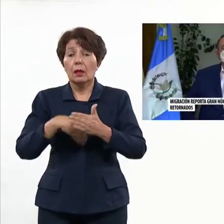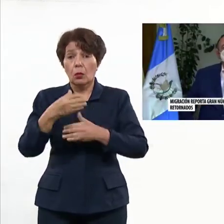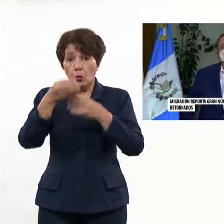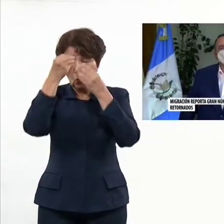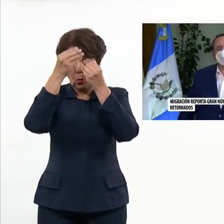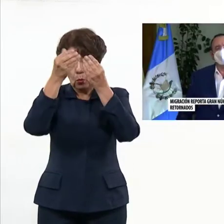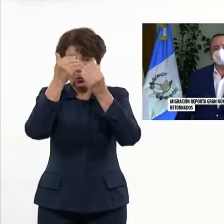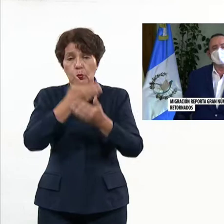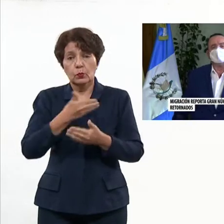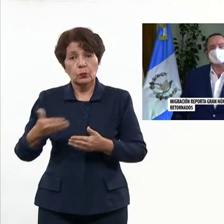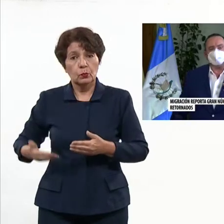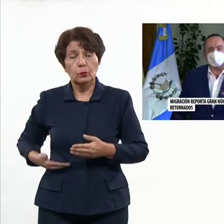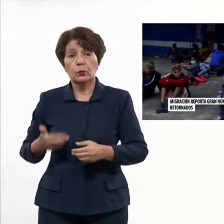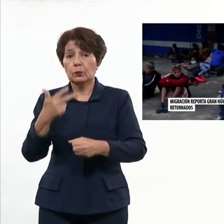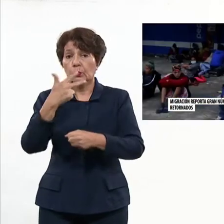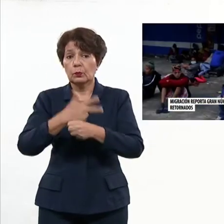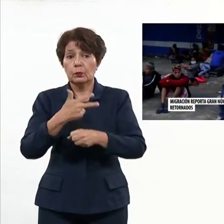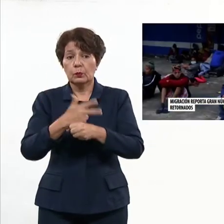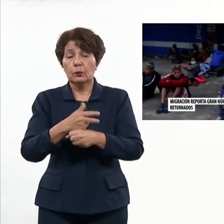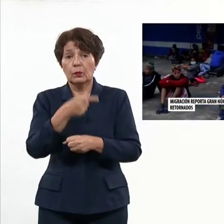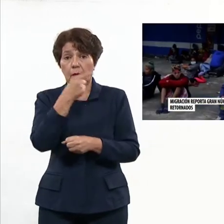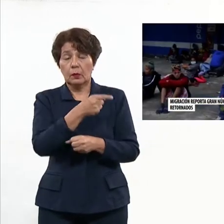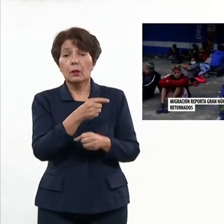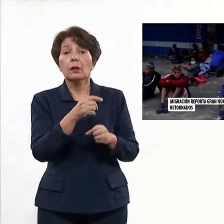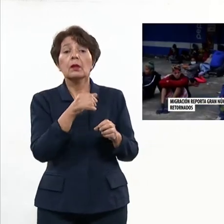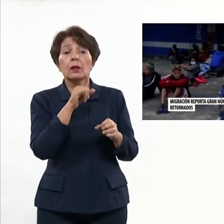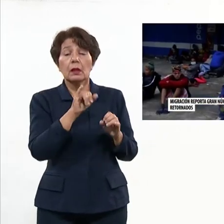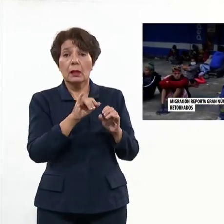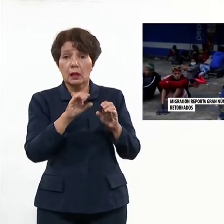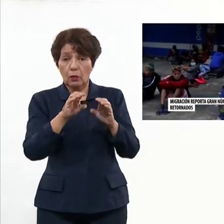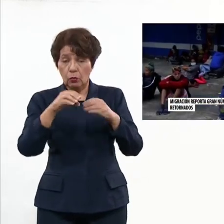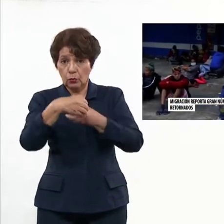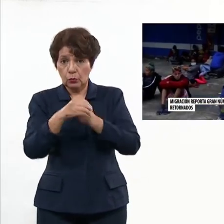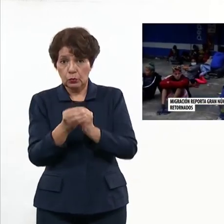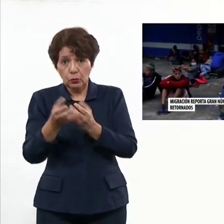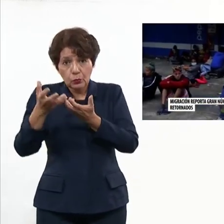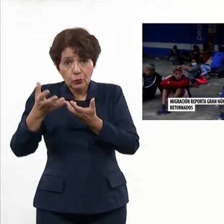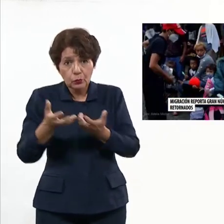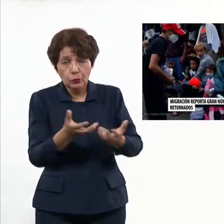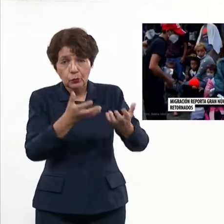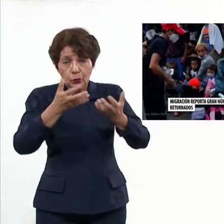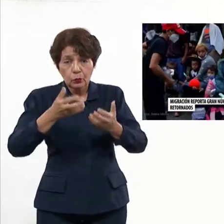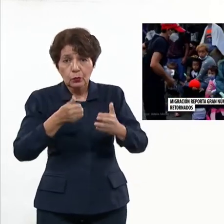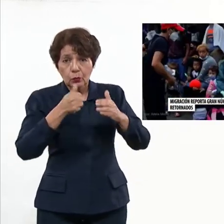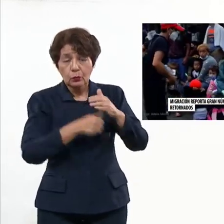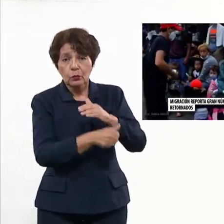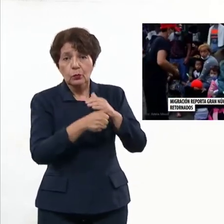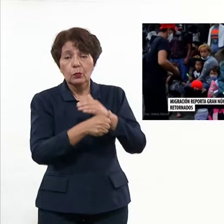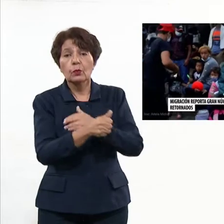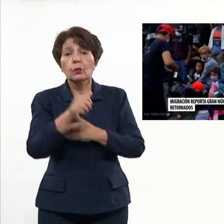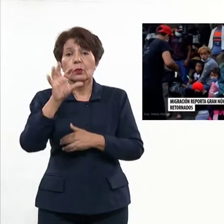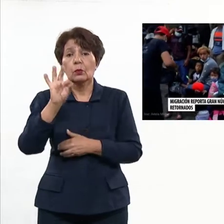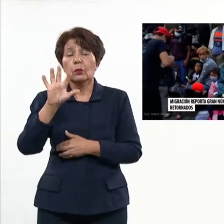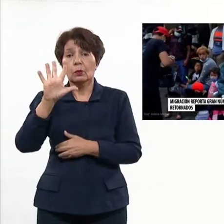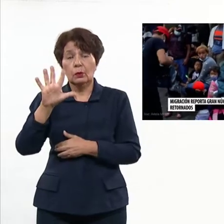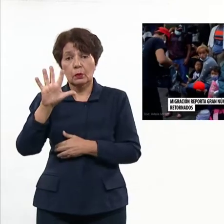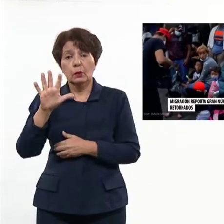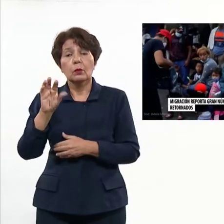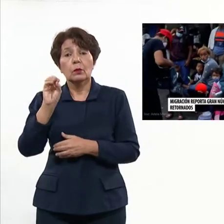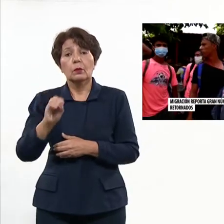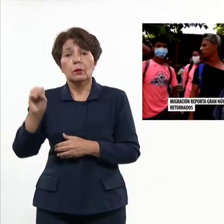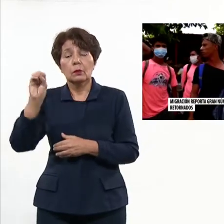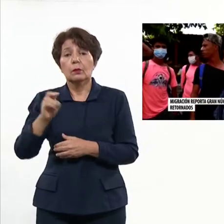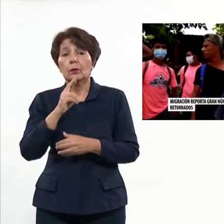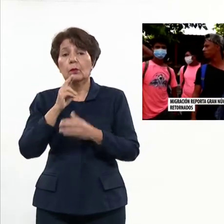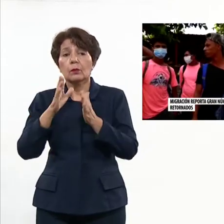girado por el mandatario guatemalteco el instituto nacional de migración ha señalado en las últimas horas que el 95 por ciento de los hondureños que habían emprendido la ruta